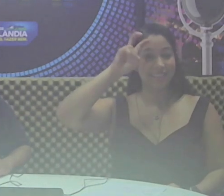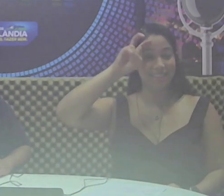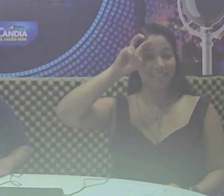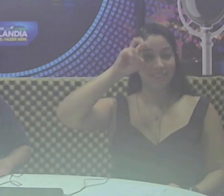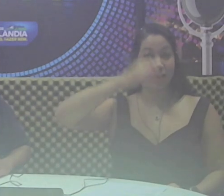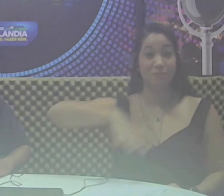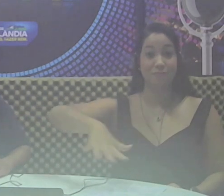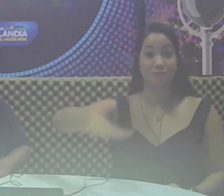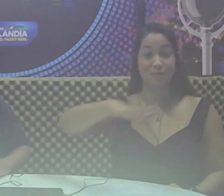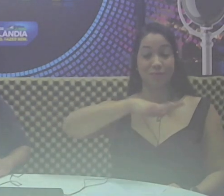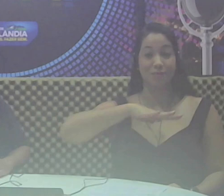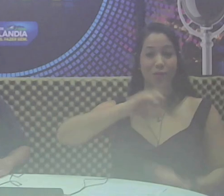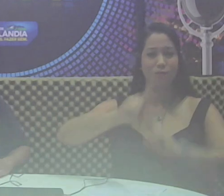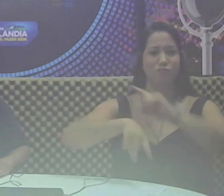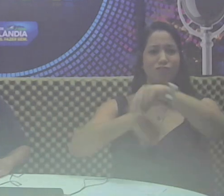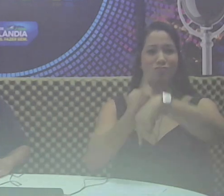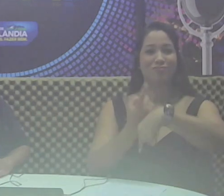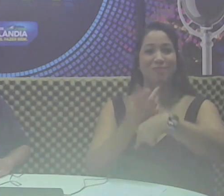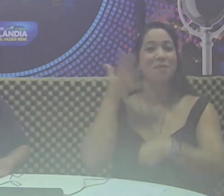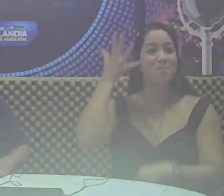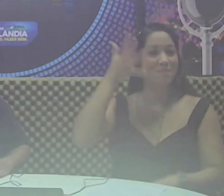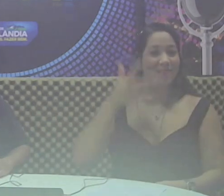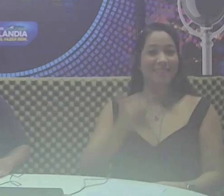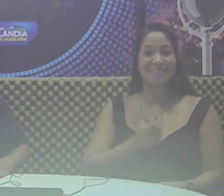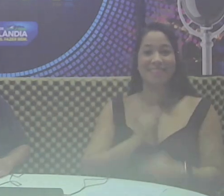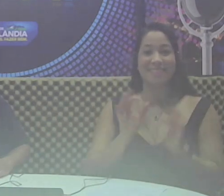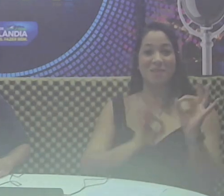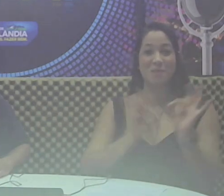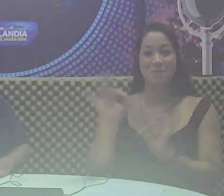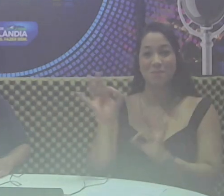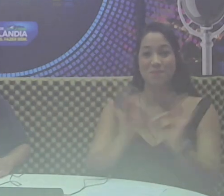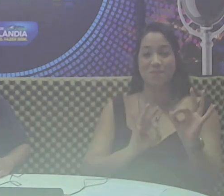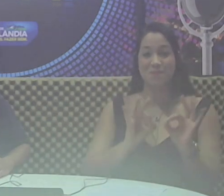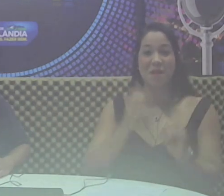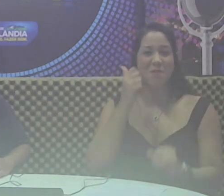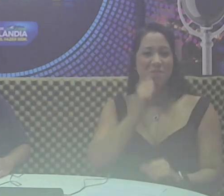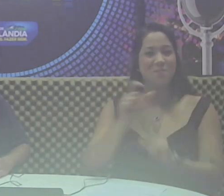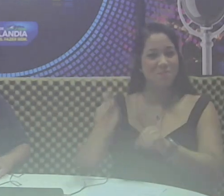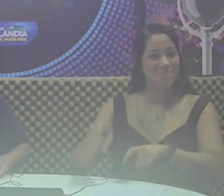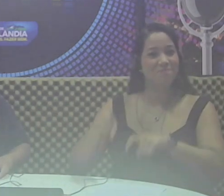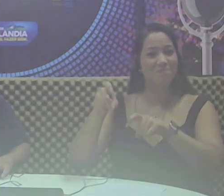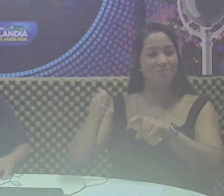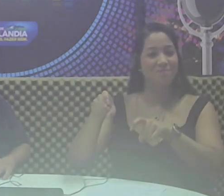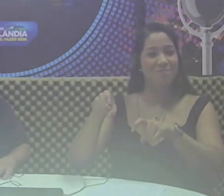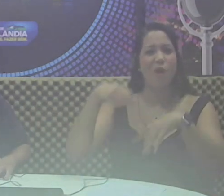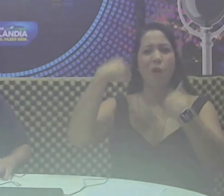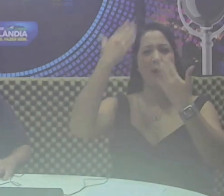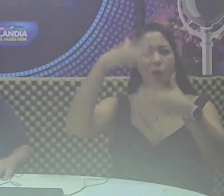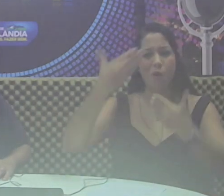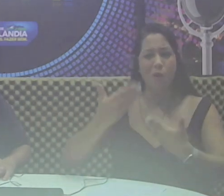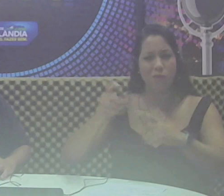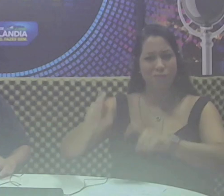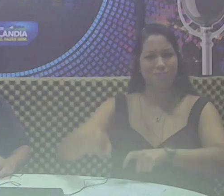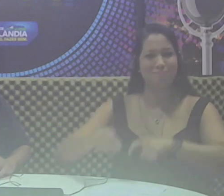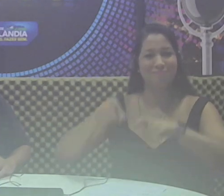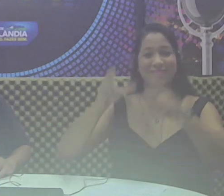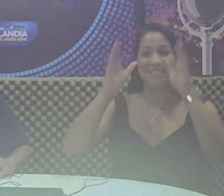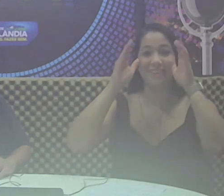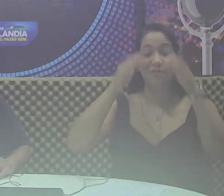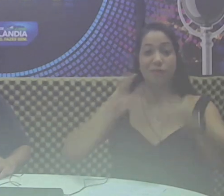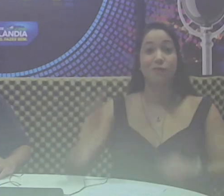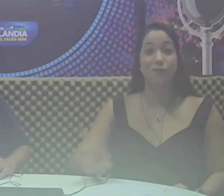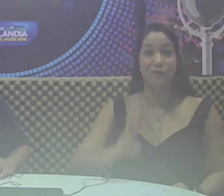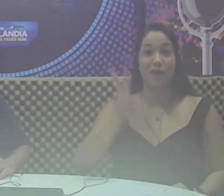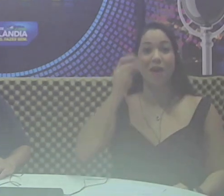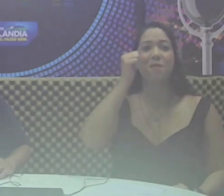Arena Inovação recebeu as palestras dos projetos Elas no Campo e Honrar o Agro, voltadas para a valorização